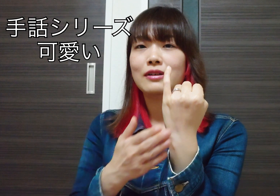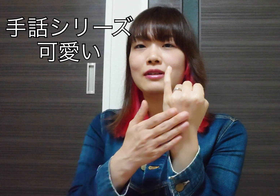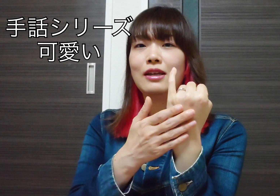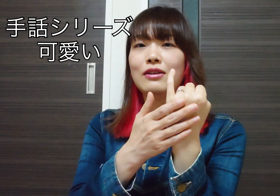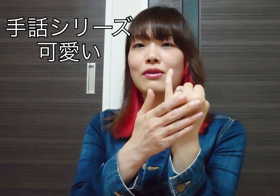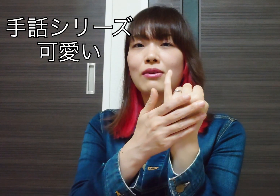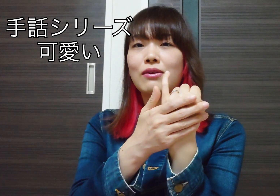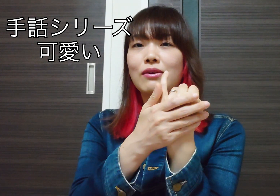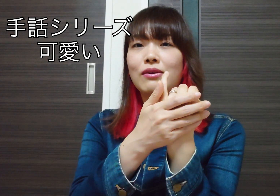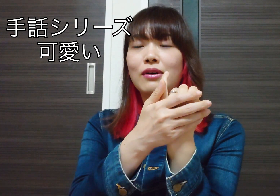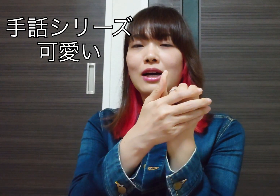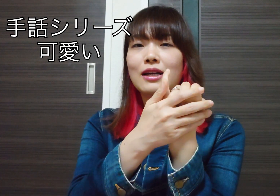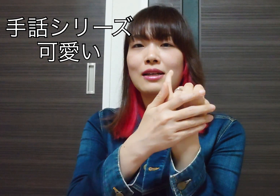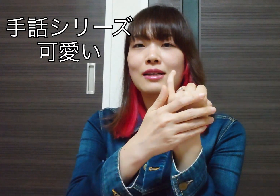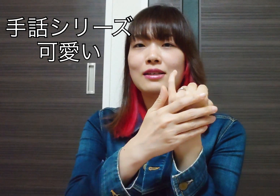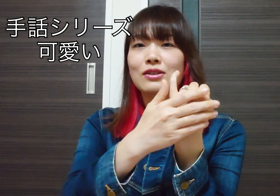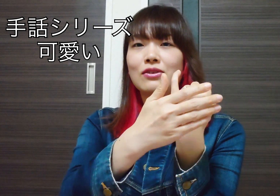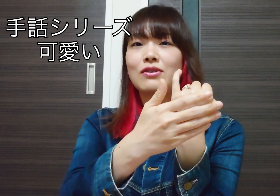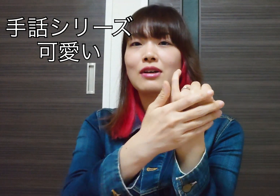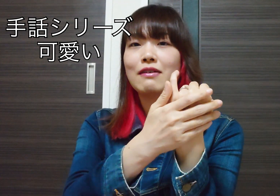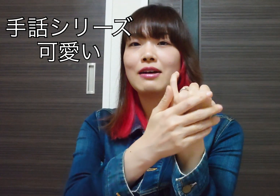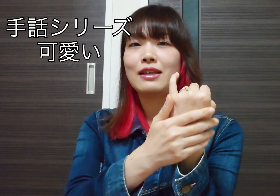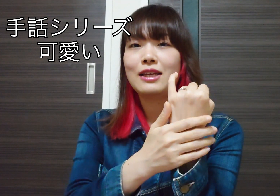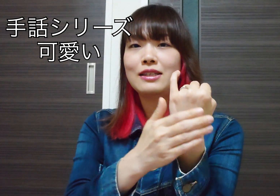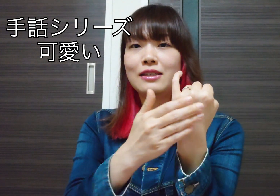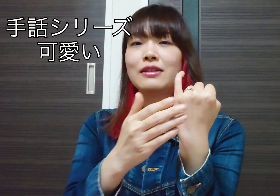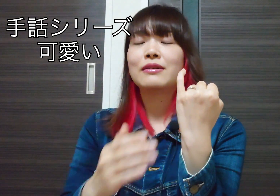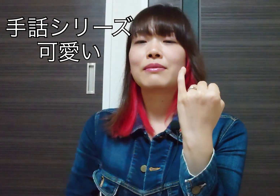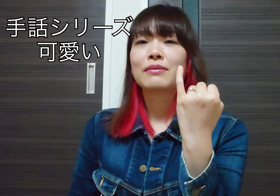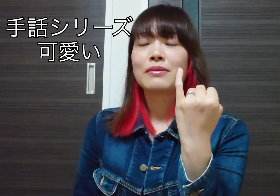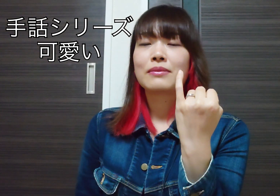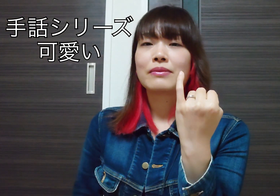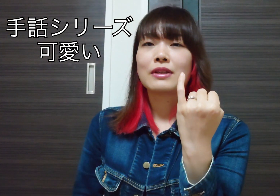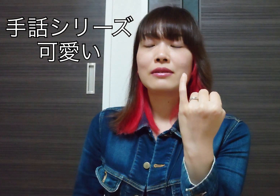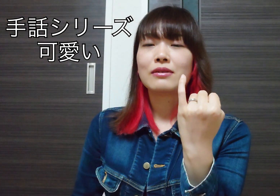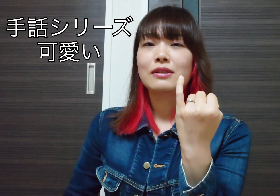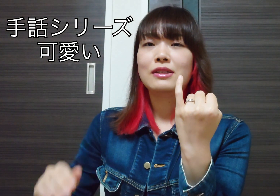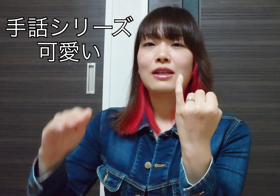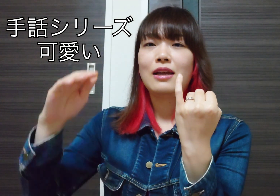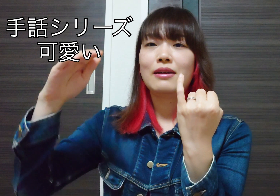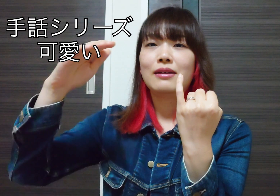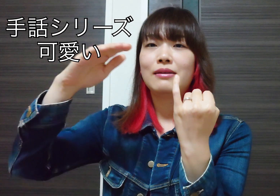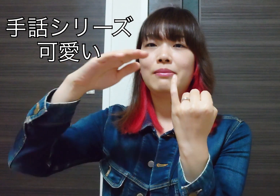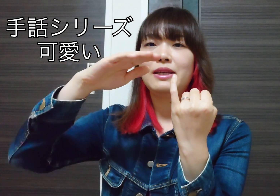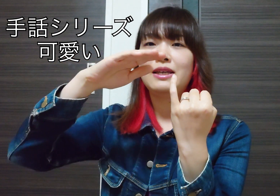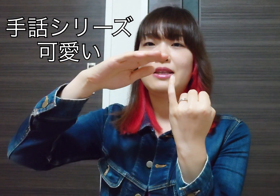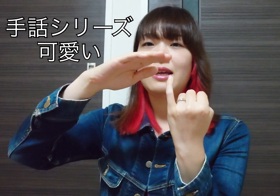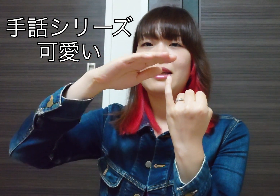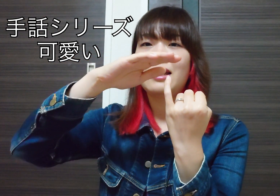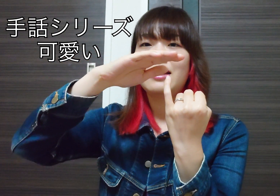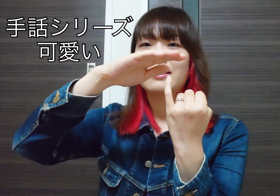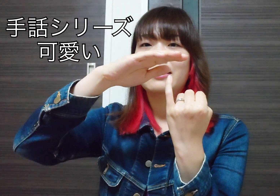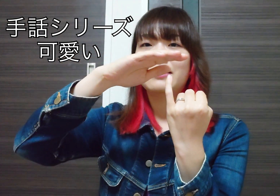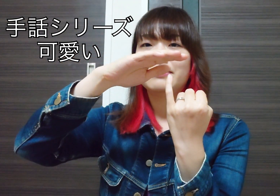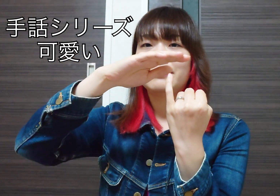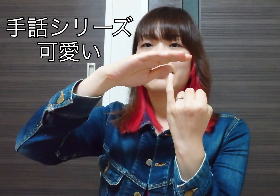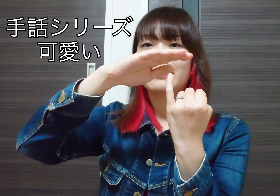手の甲が外側です。そして、右手で、